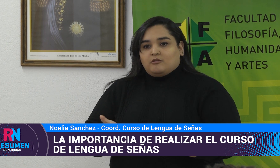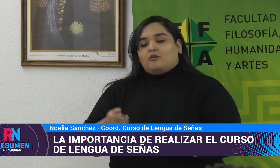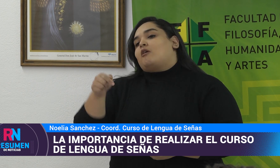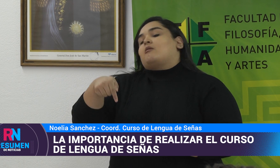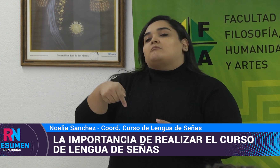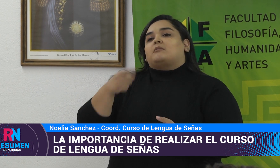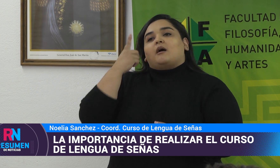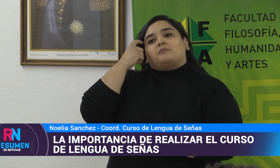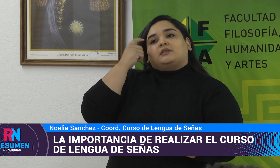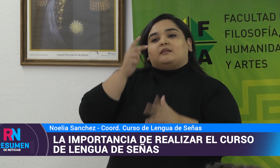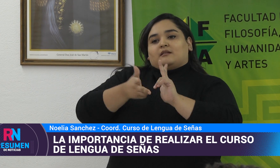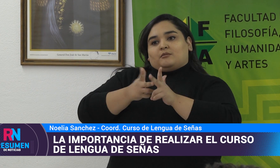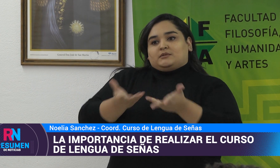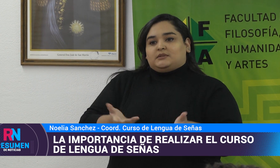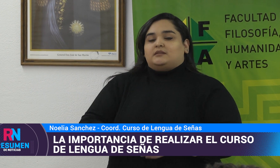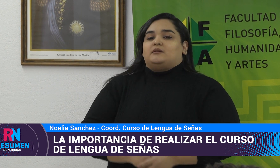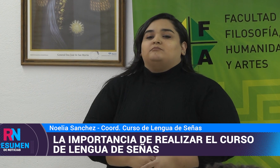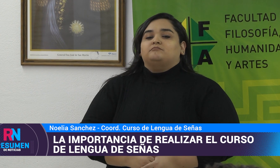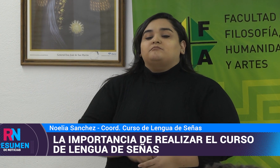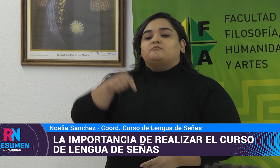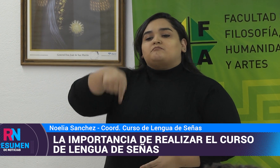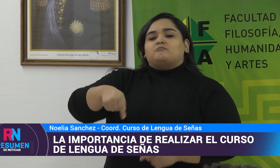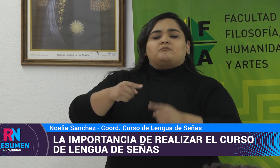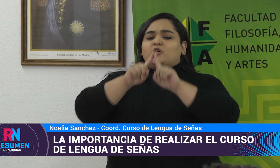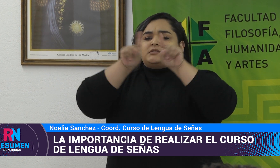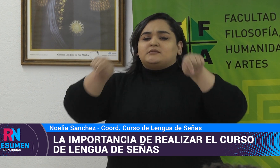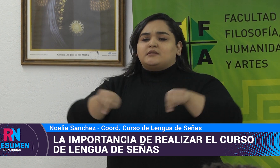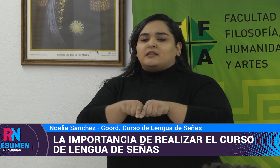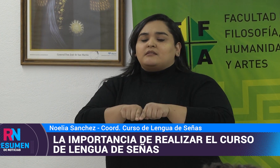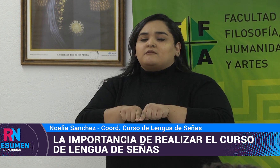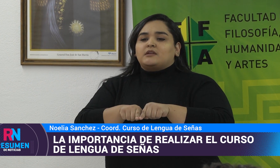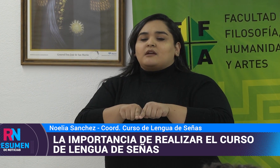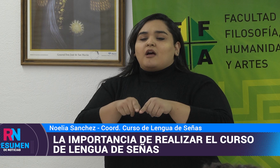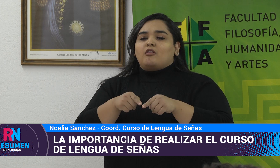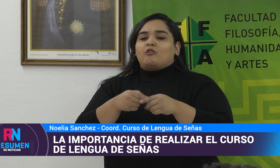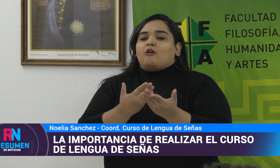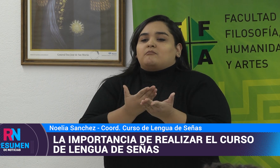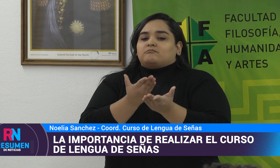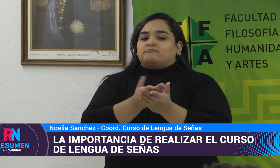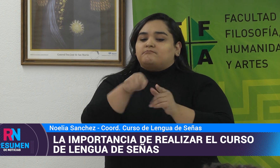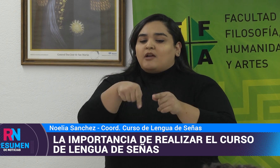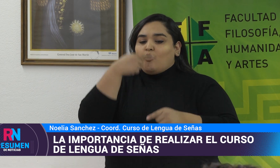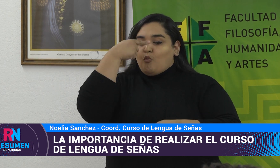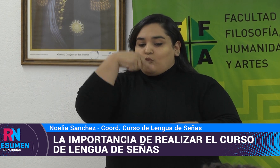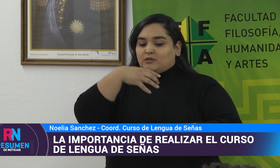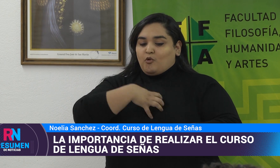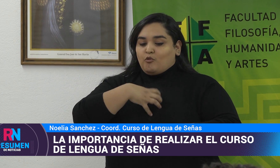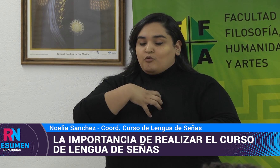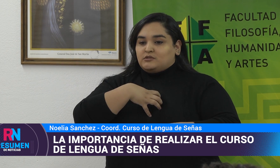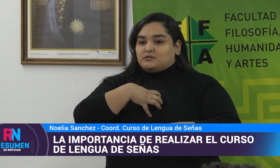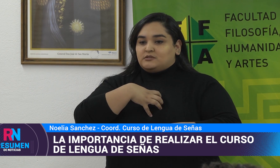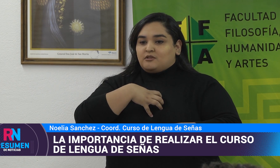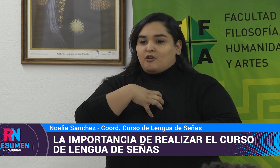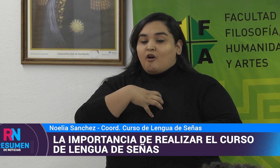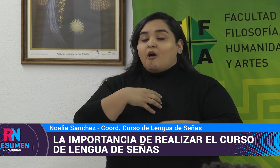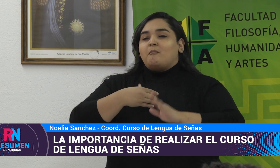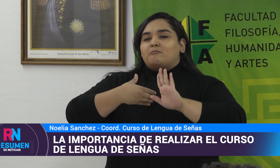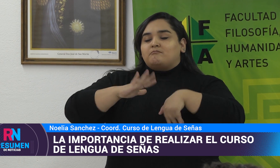sorda se nos acerca para hablarnos y somos nosotros los que no sabemos comunicarnos. Entonces creo que esta conciencia se va ampliando un poquito